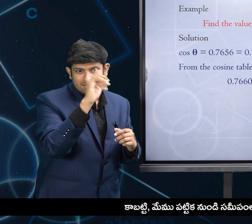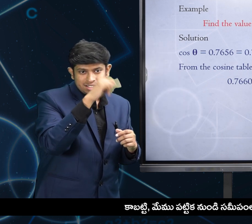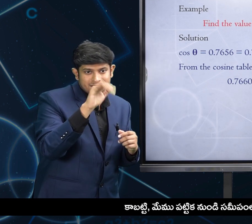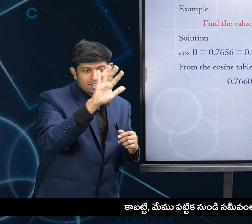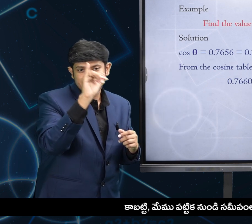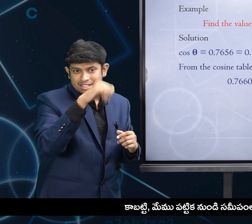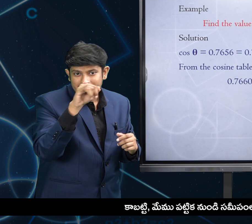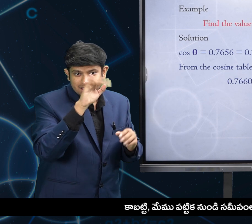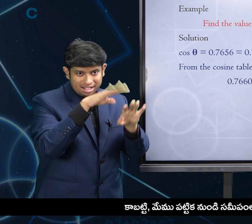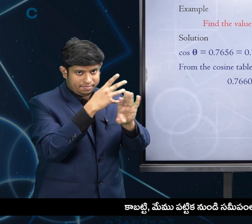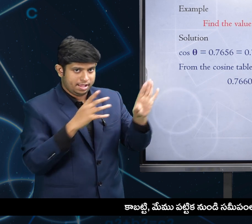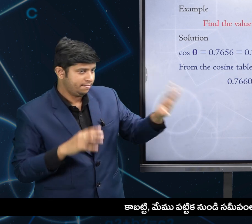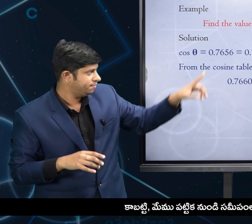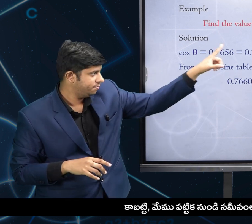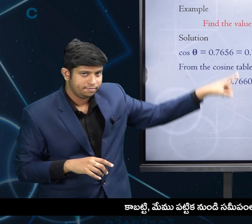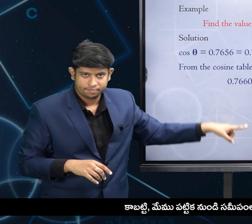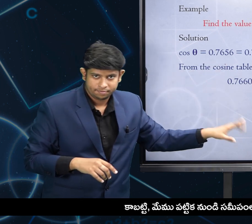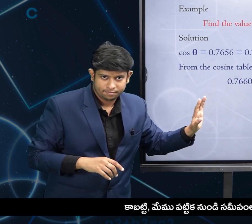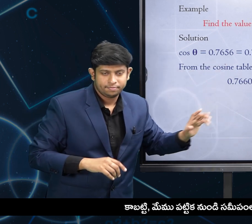0.7656 విలువను ఎంచుకుంటున్నాము.